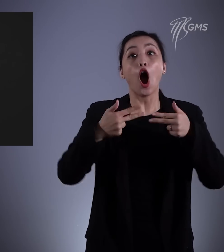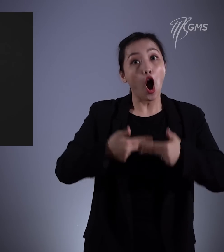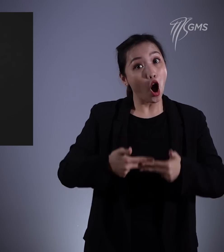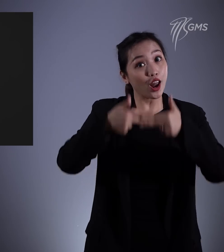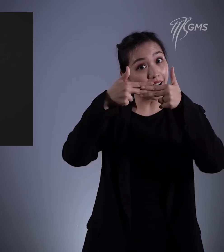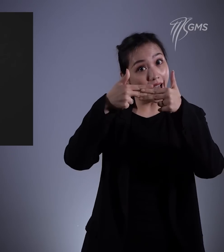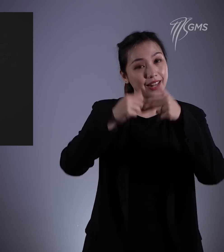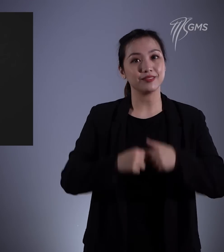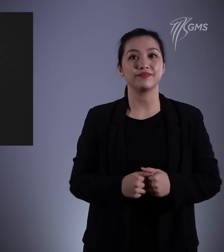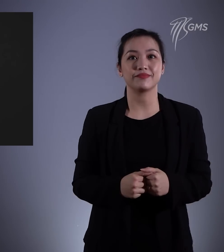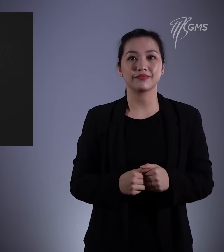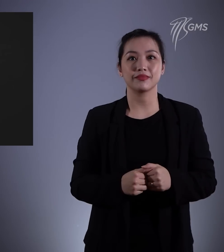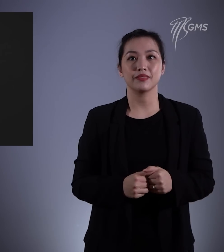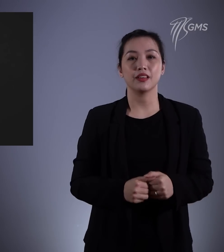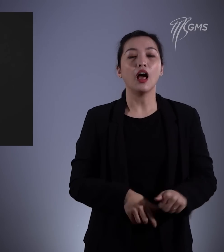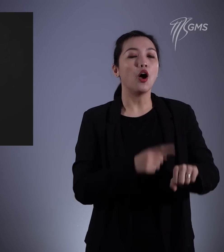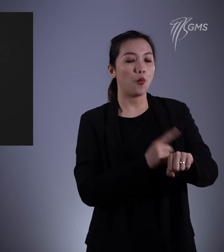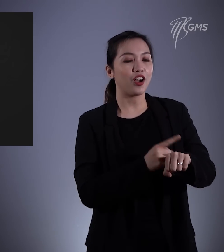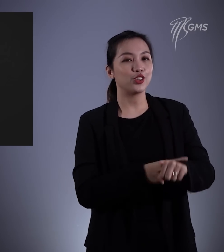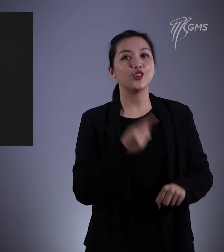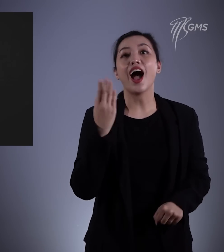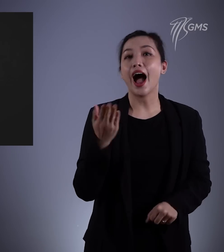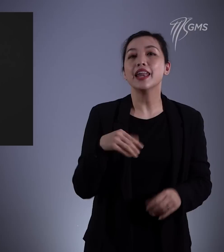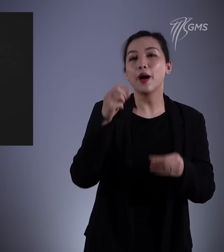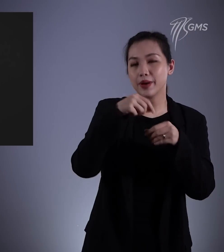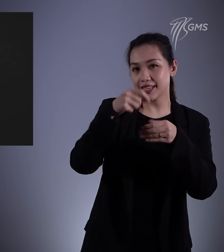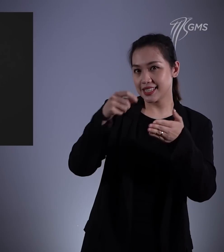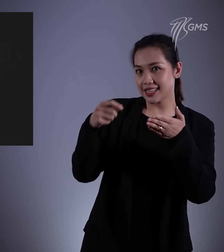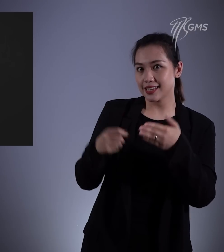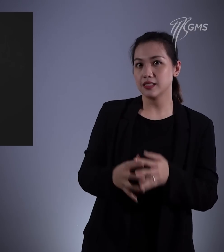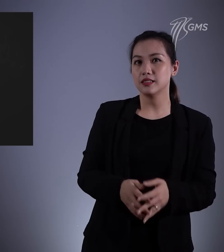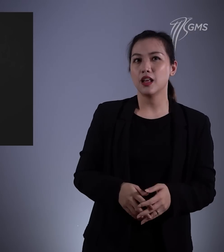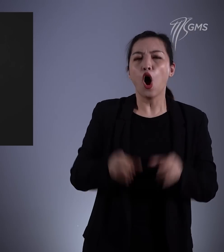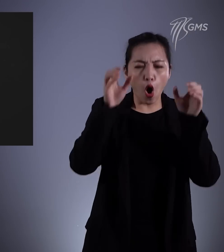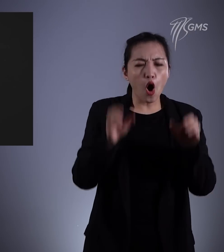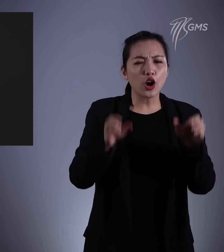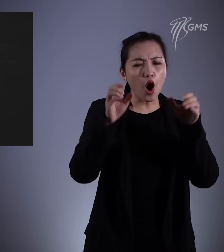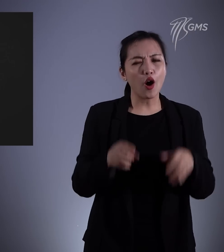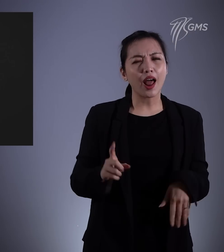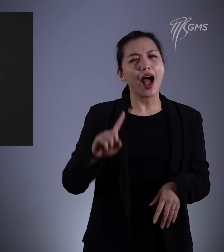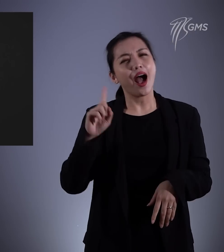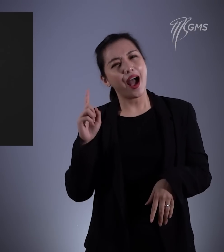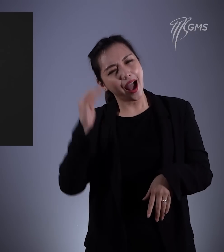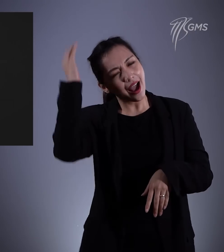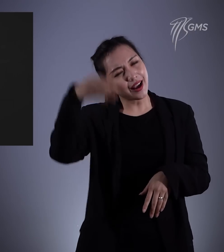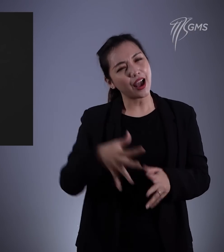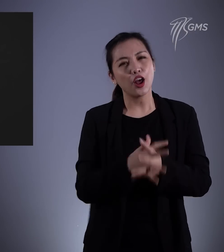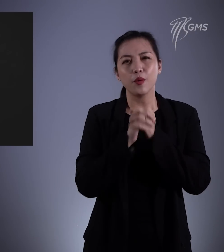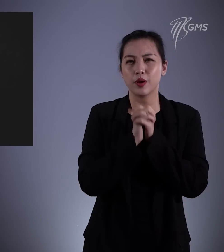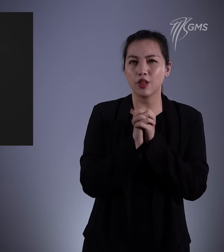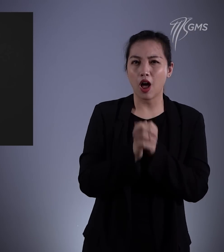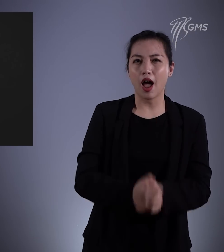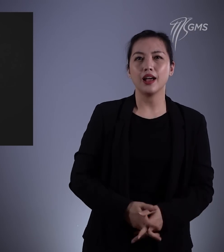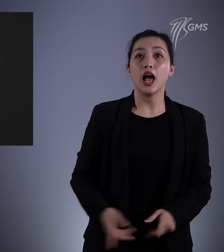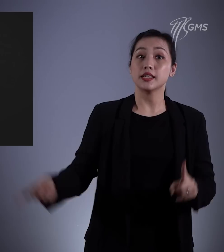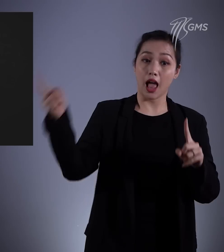gms.church/form. Ketika Anda mengisi form ini, pendoa kami akan mendoakan kebutuhan doa Anda sampai